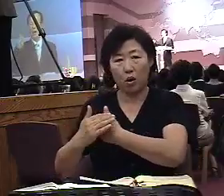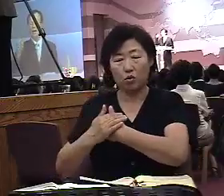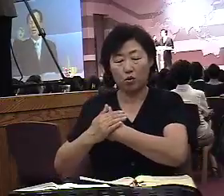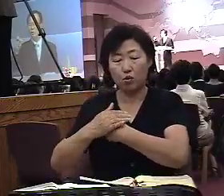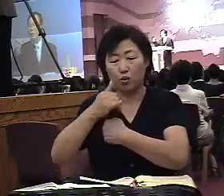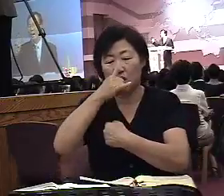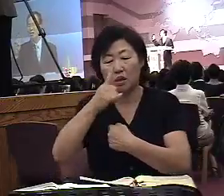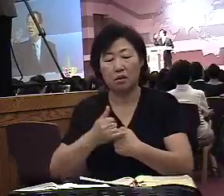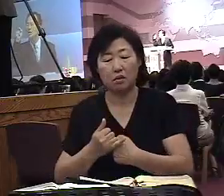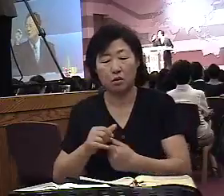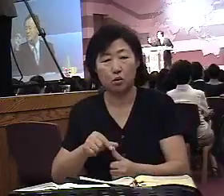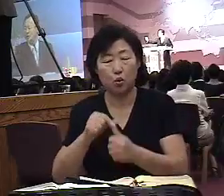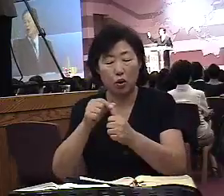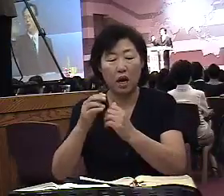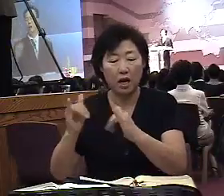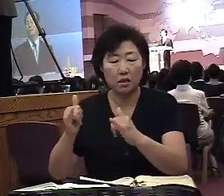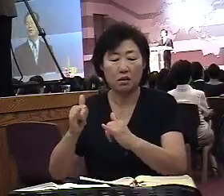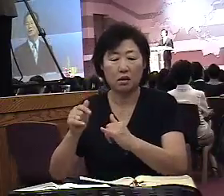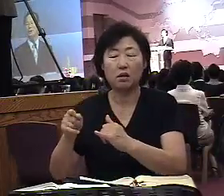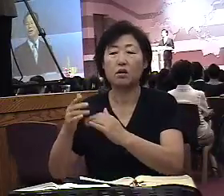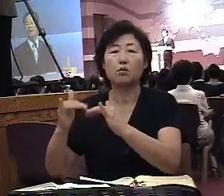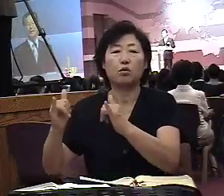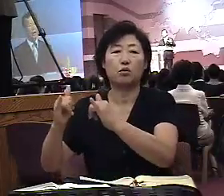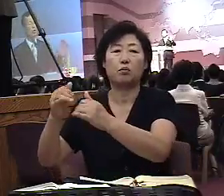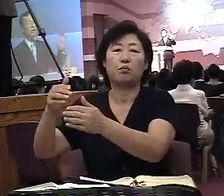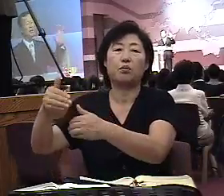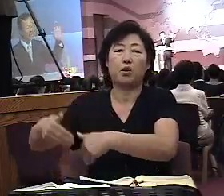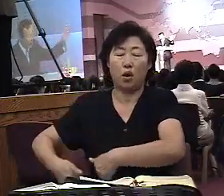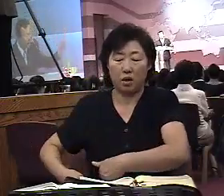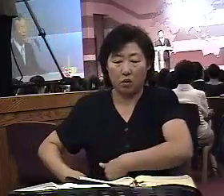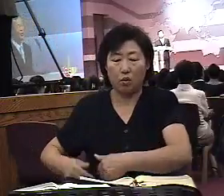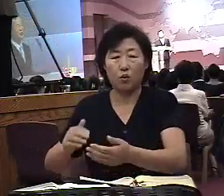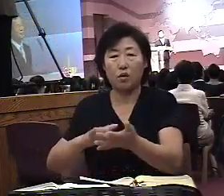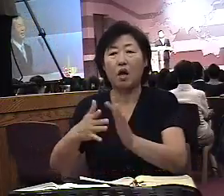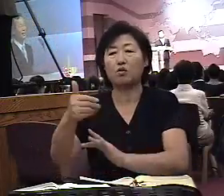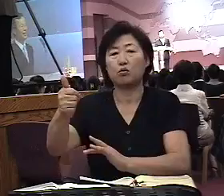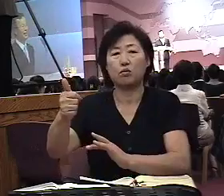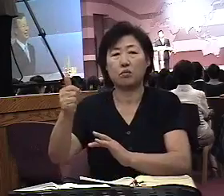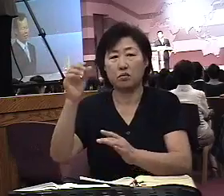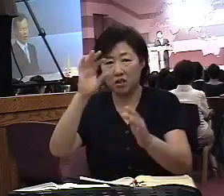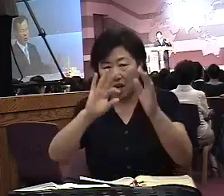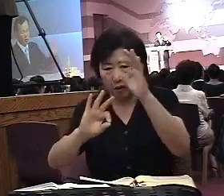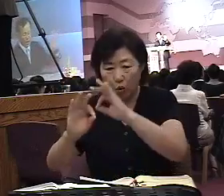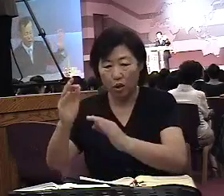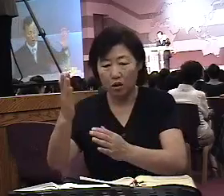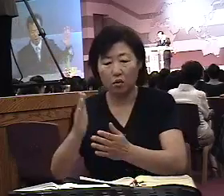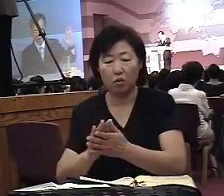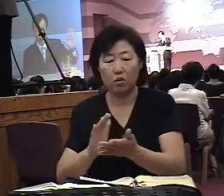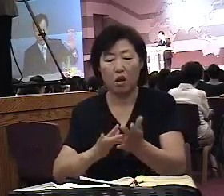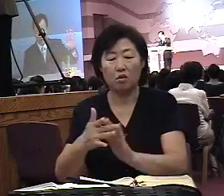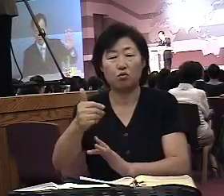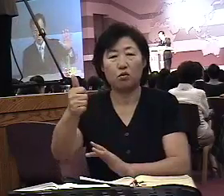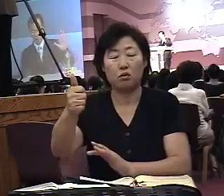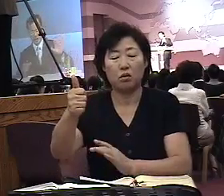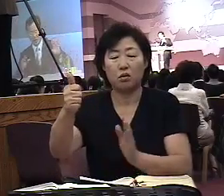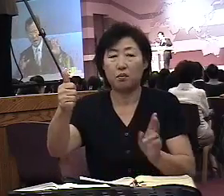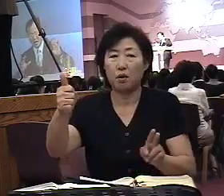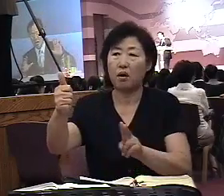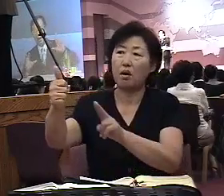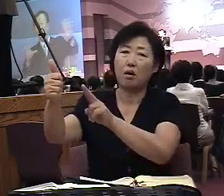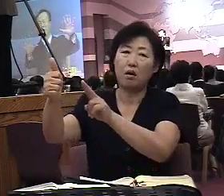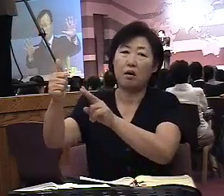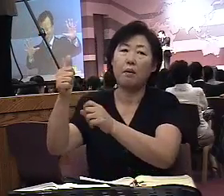있는 나를 구원하실 그분이 필요하구나 하면서 예수님을 찾게 되는 것입니다. 그리고 그 예수님을 향해